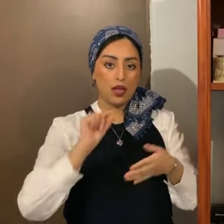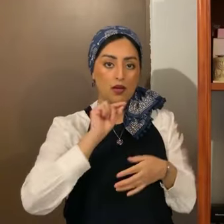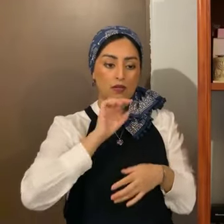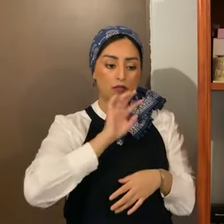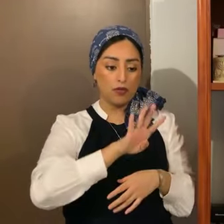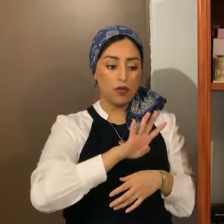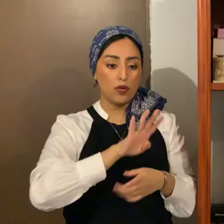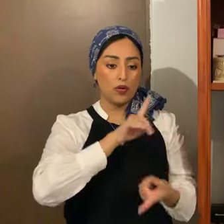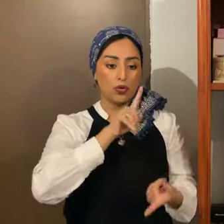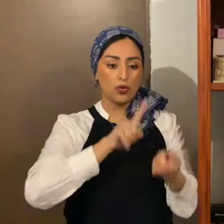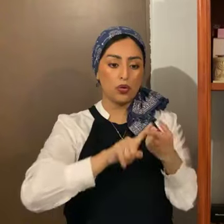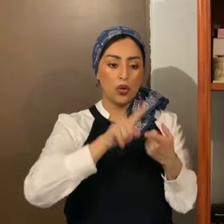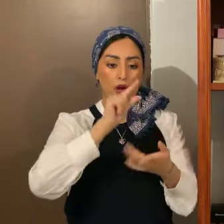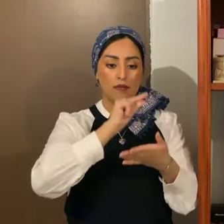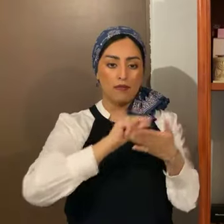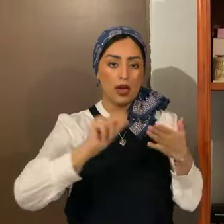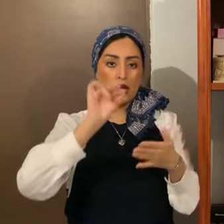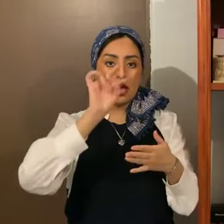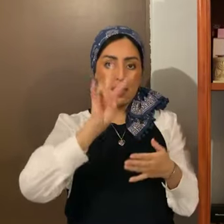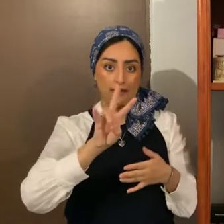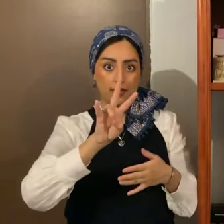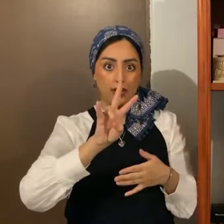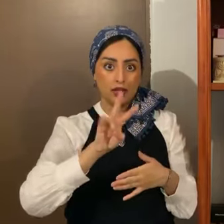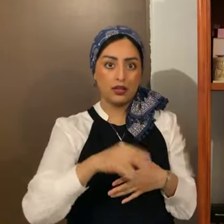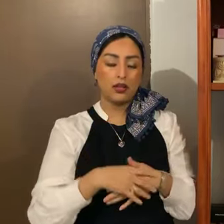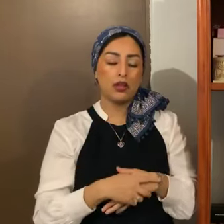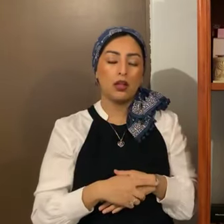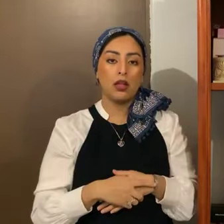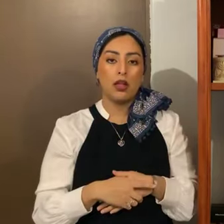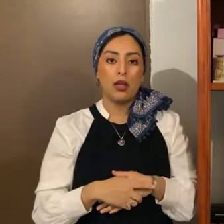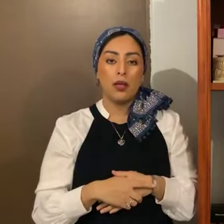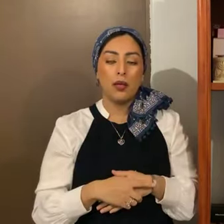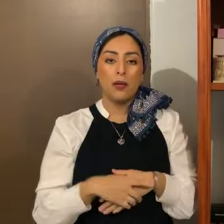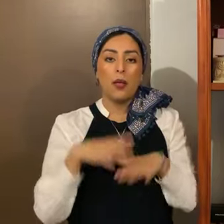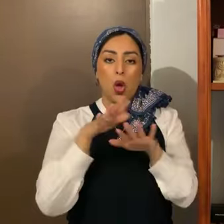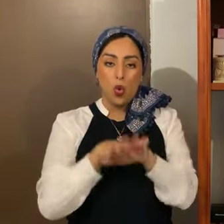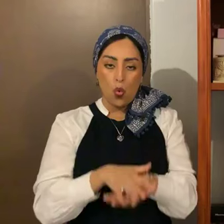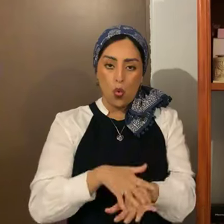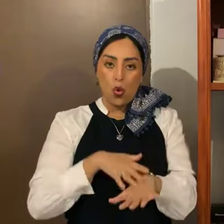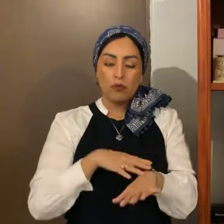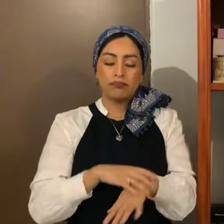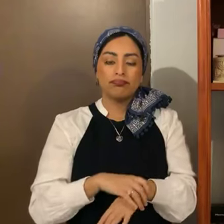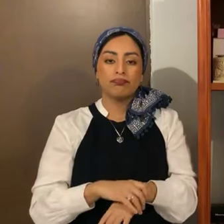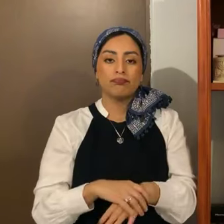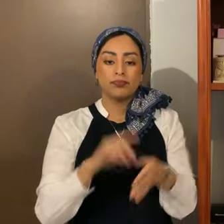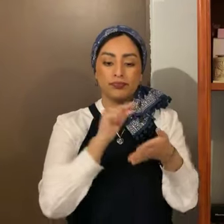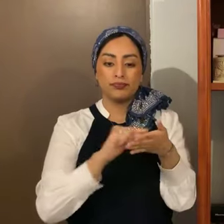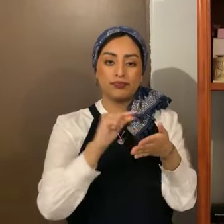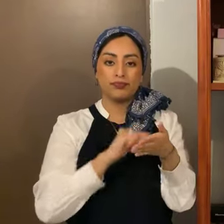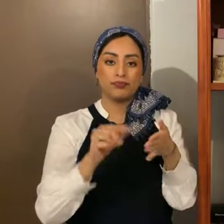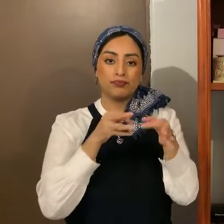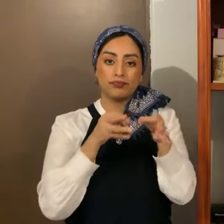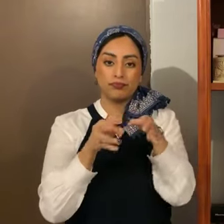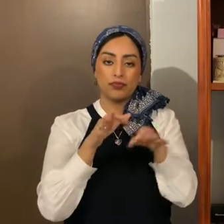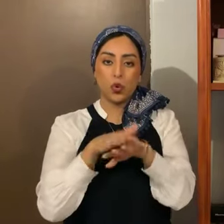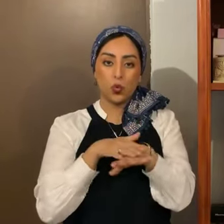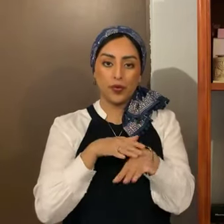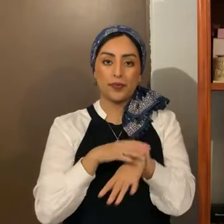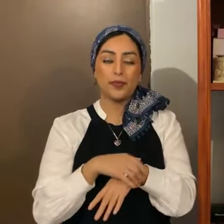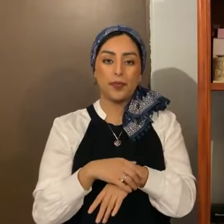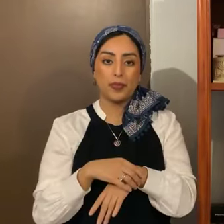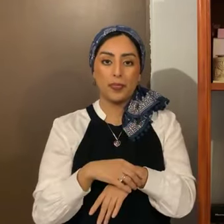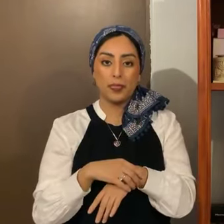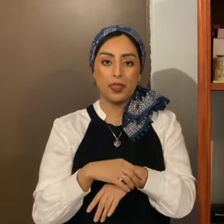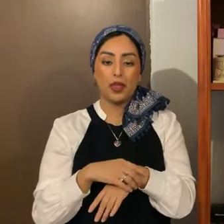4 al verso 7, es decir, hasta el final del Salmo, pero nos vamos a ir con calma. Voy a explicarles primero lo que